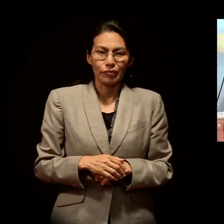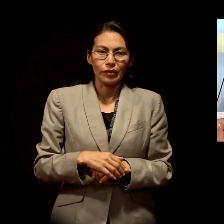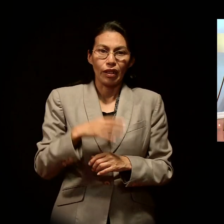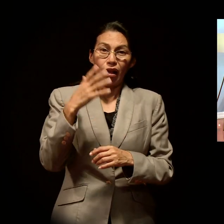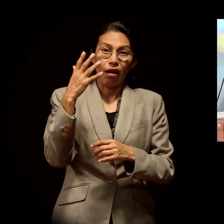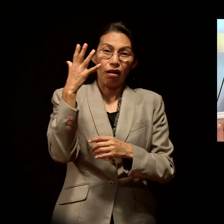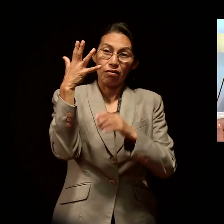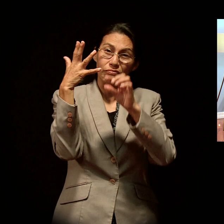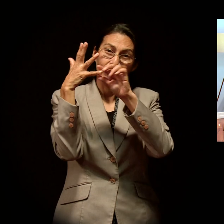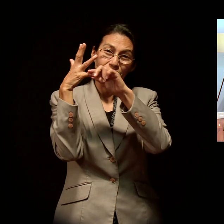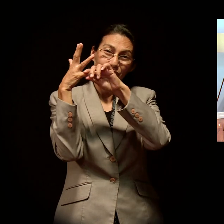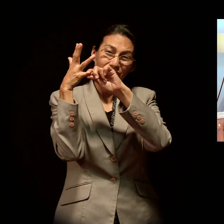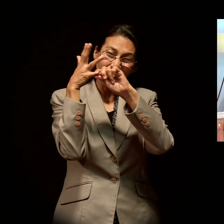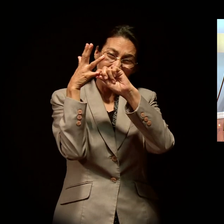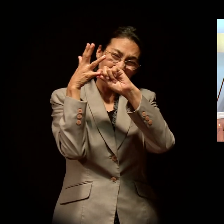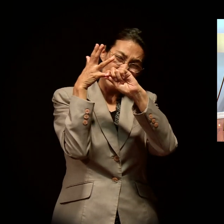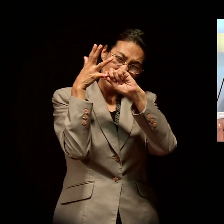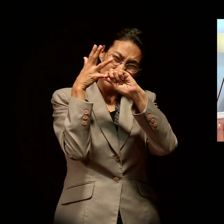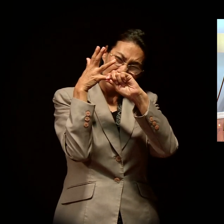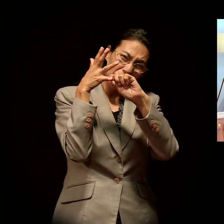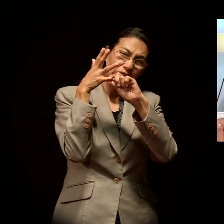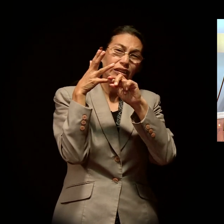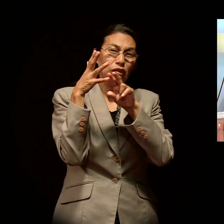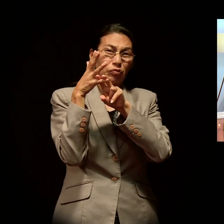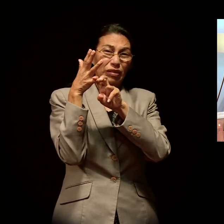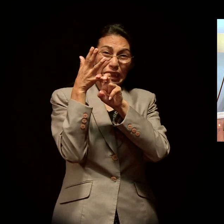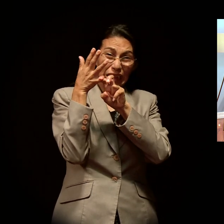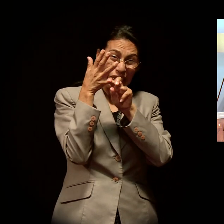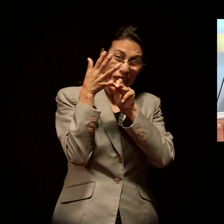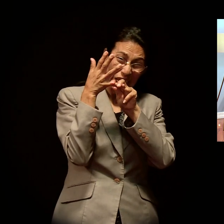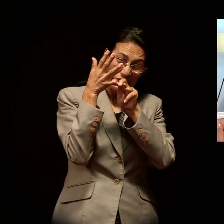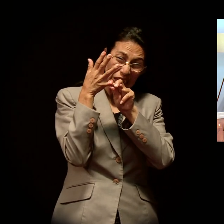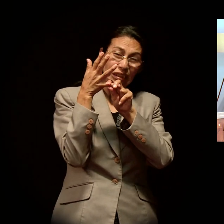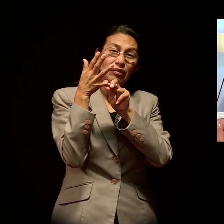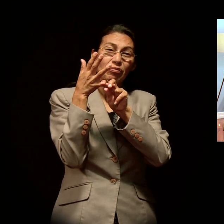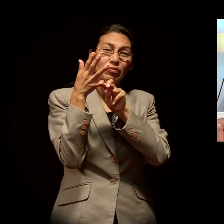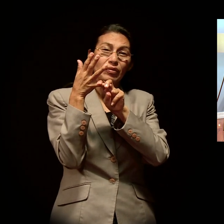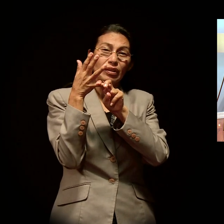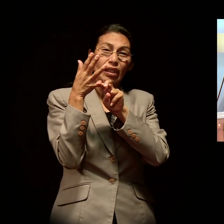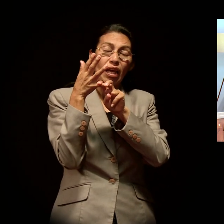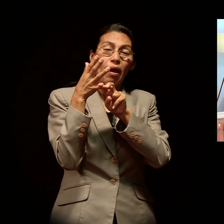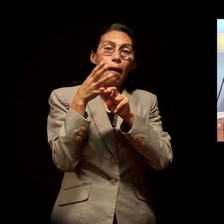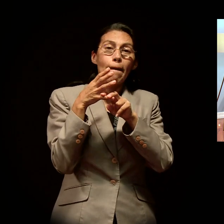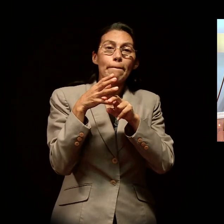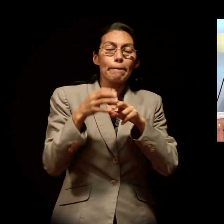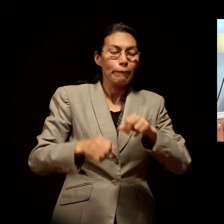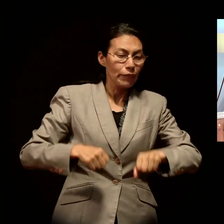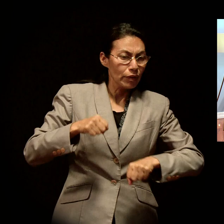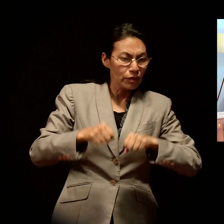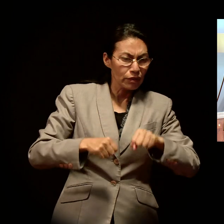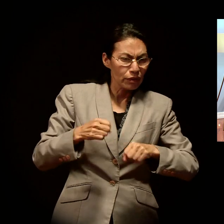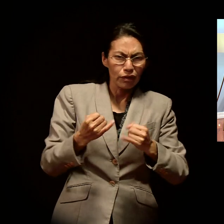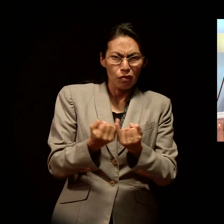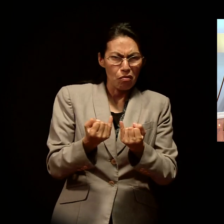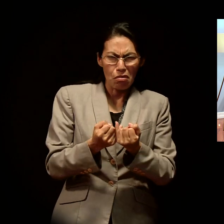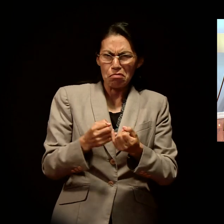porque las ramas de ese árbol me sostuvieron con bicicleta ahí estaba afianzado